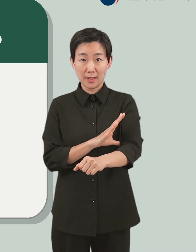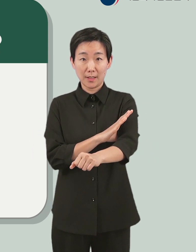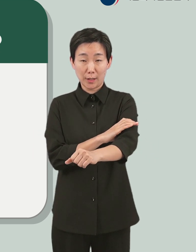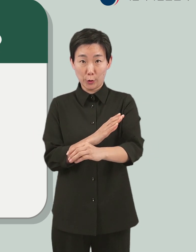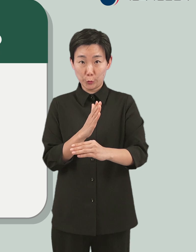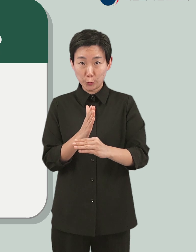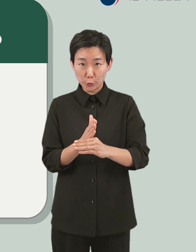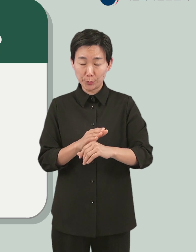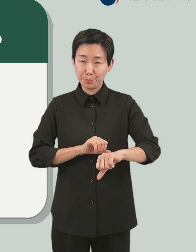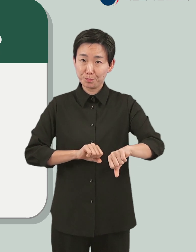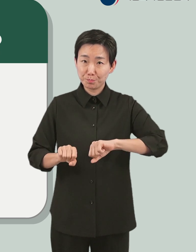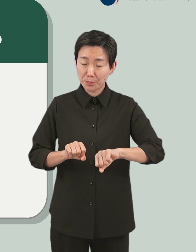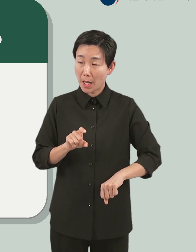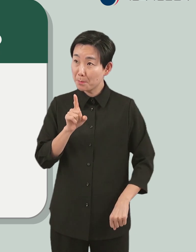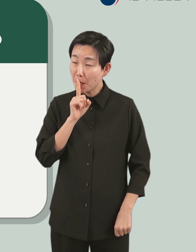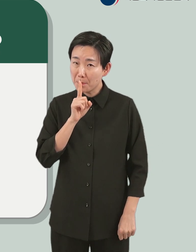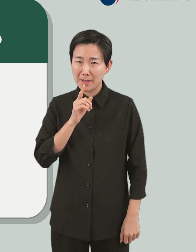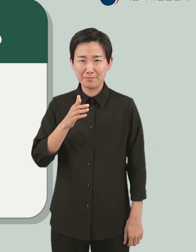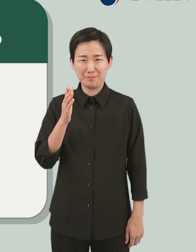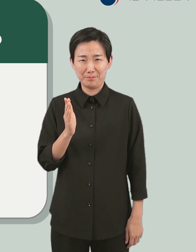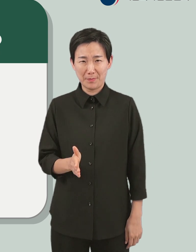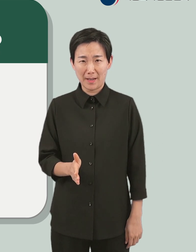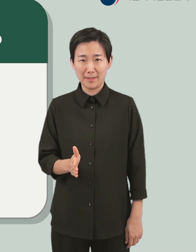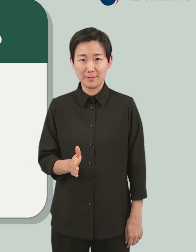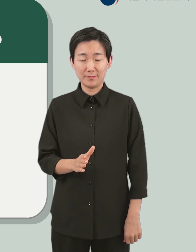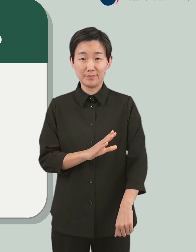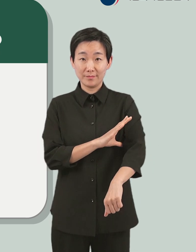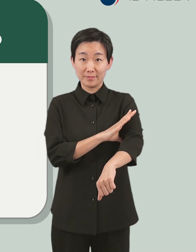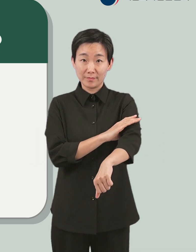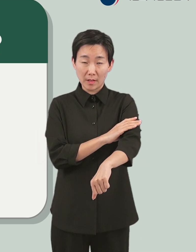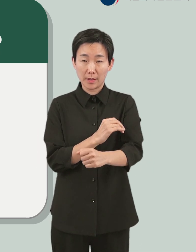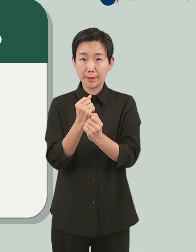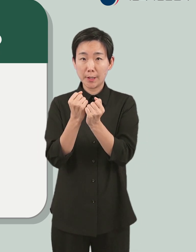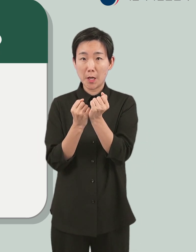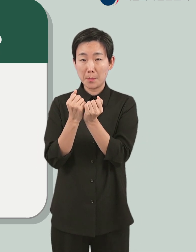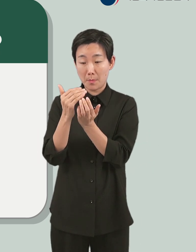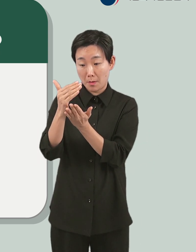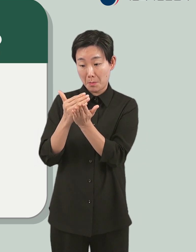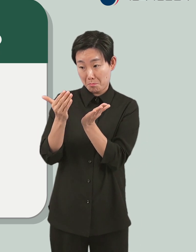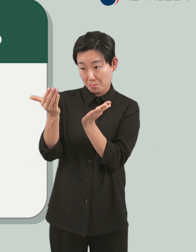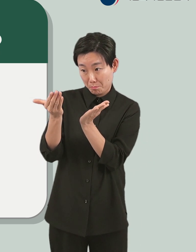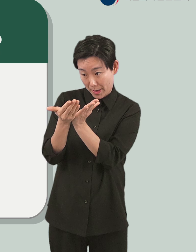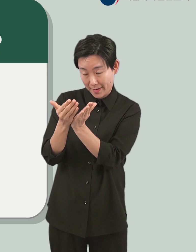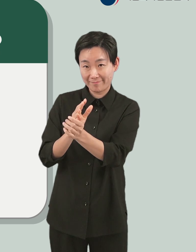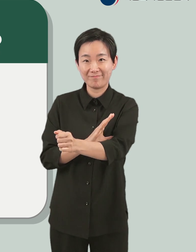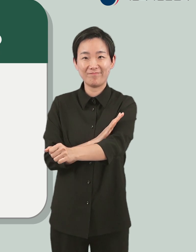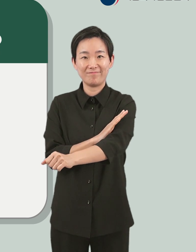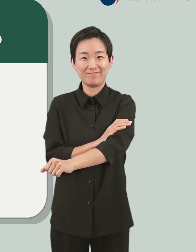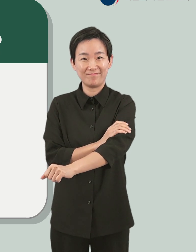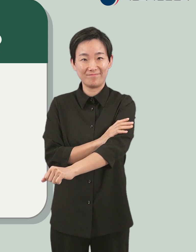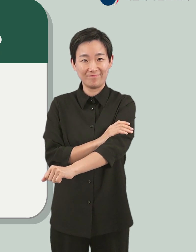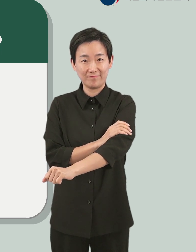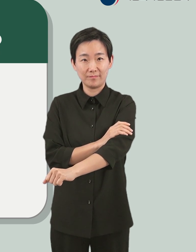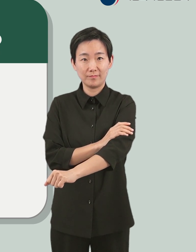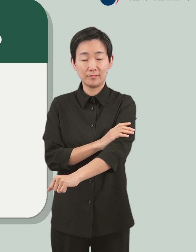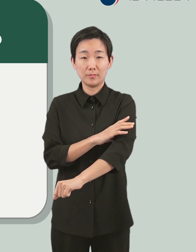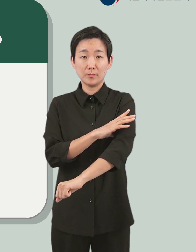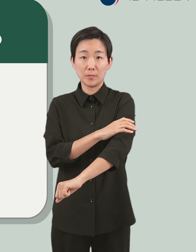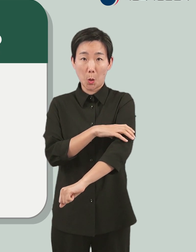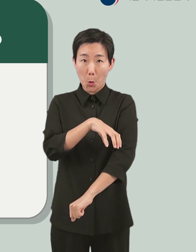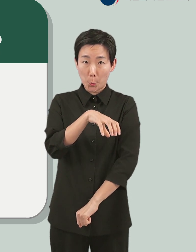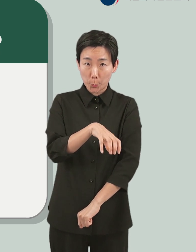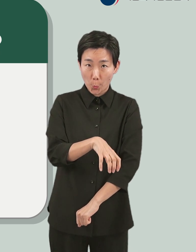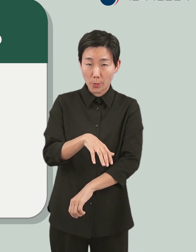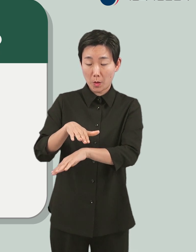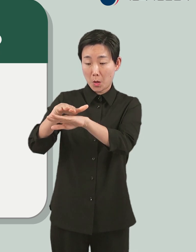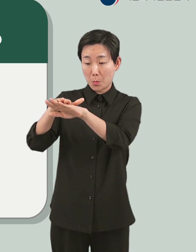옷이 꽉 끼면 벗고 측정합니다. 측정 중에는 움직이거나 말하지 않습니다. 커프는 안내된